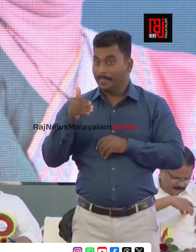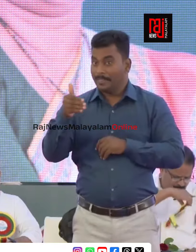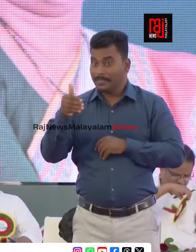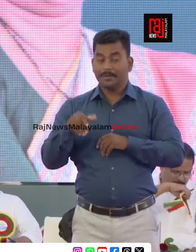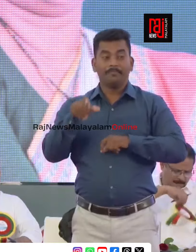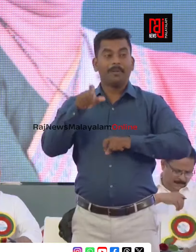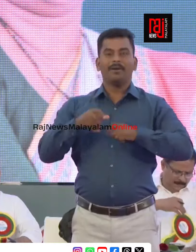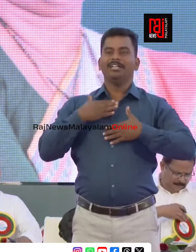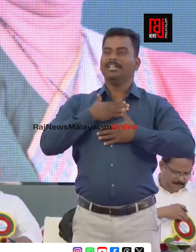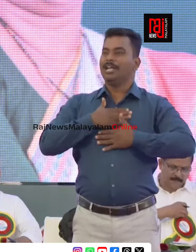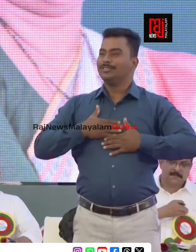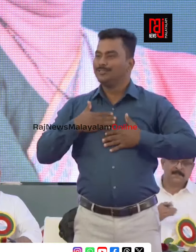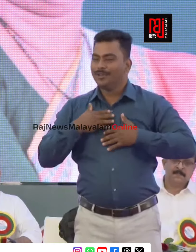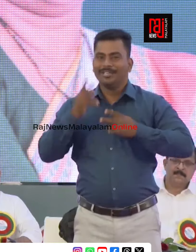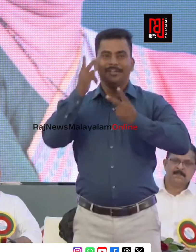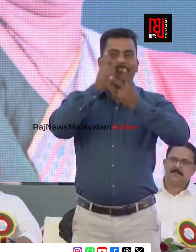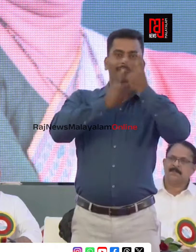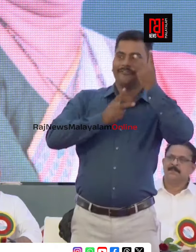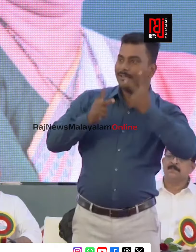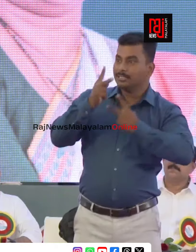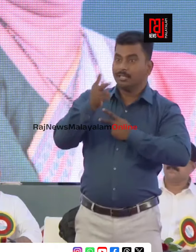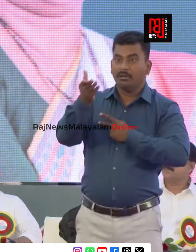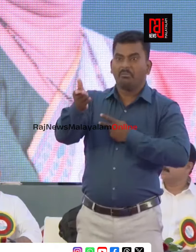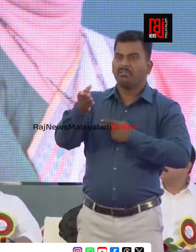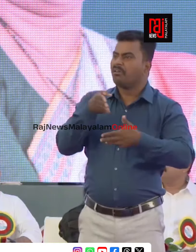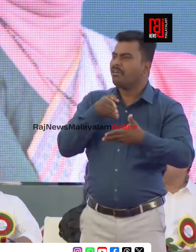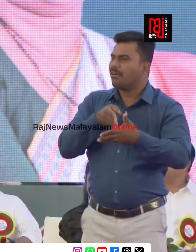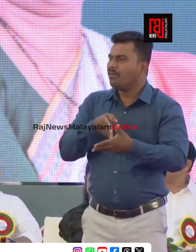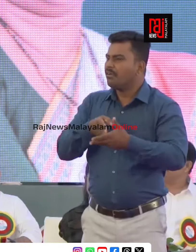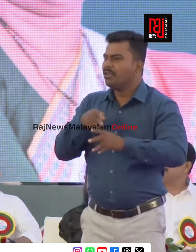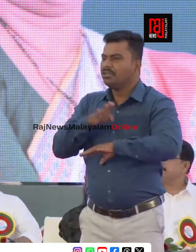ഭിന്നശേഷി സൗഹൃദമാക്കുകയാണ്. അങ്ങനെ